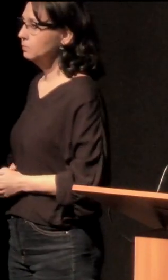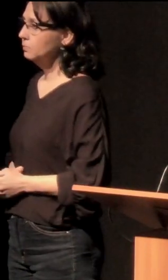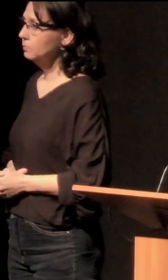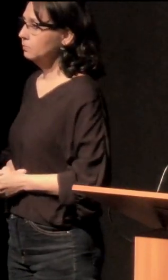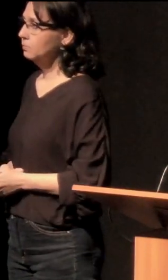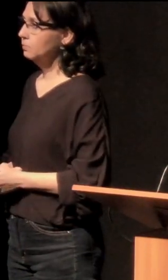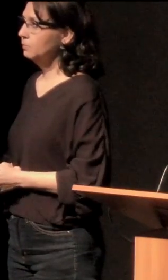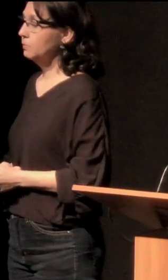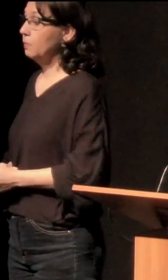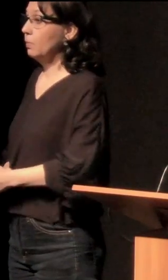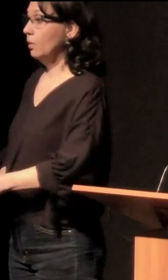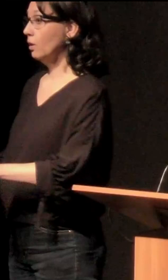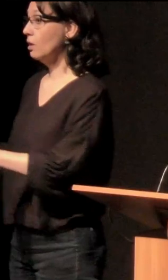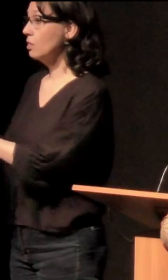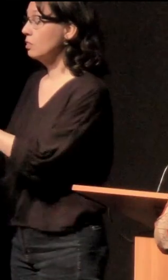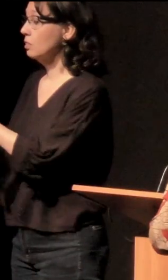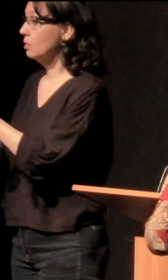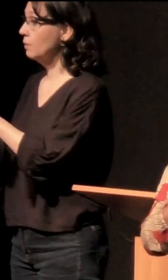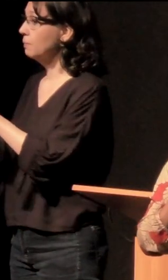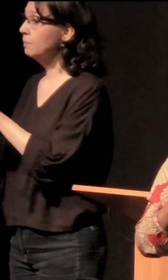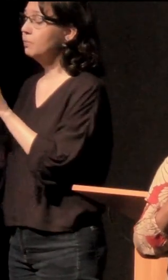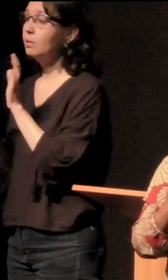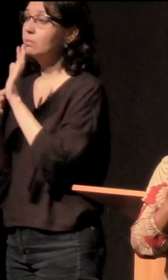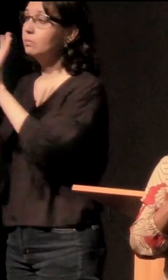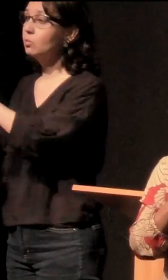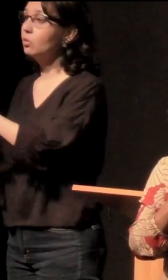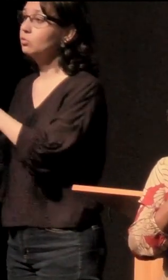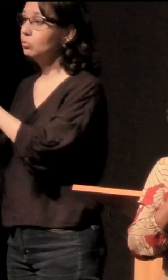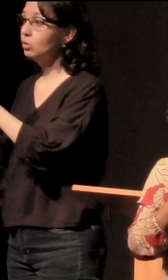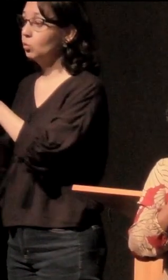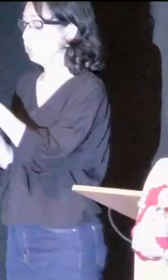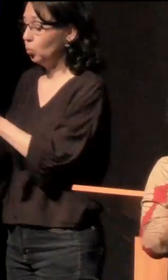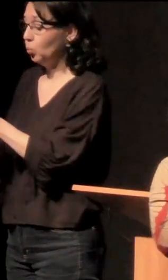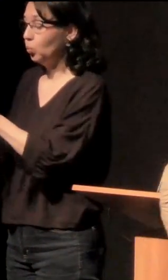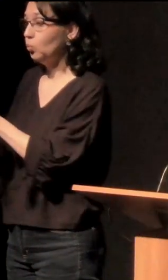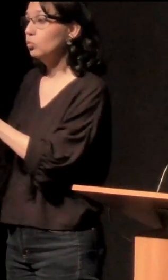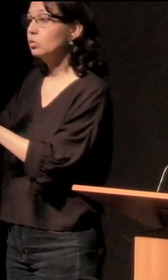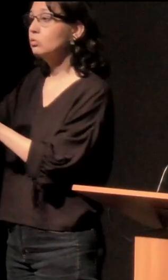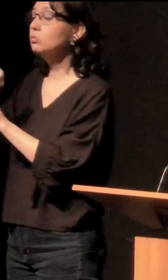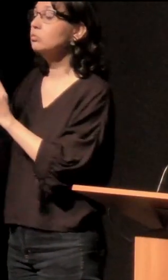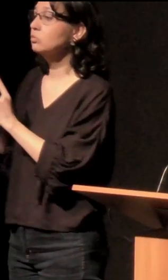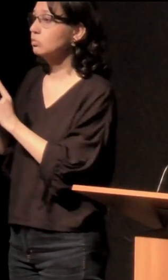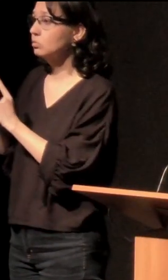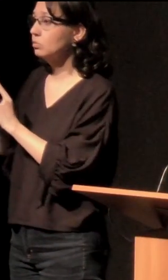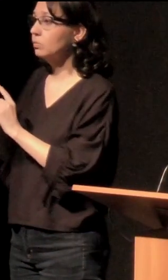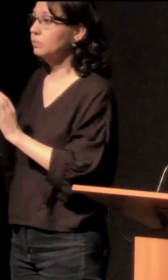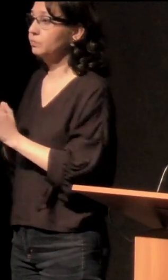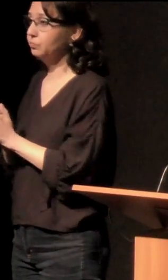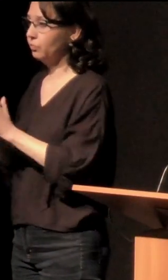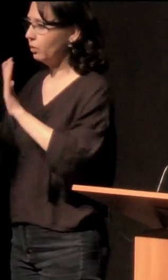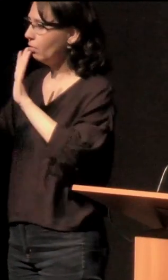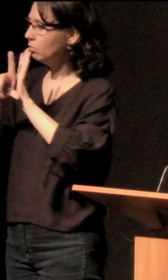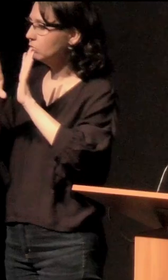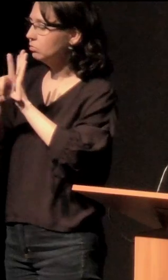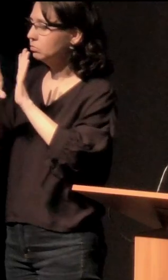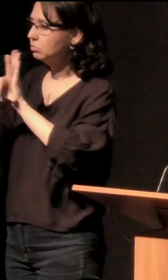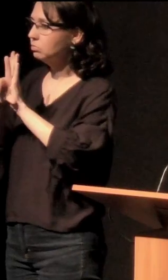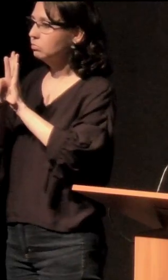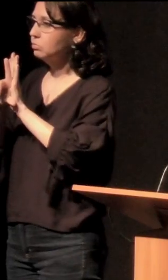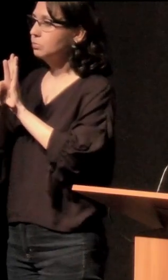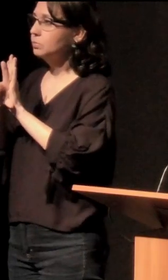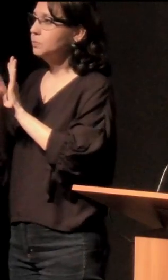e também aponta para o controle social né é a legislação